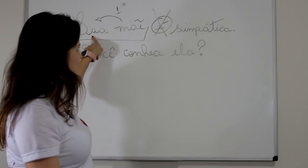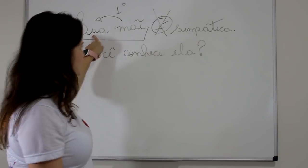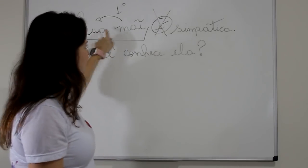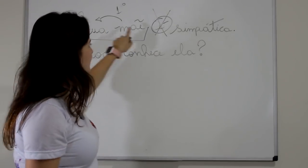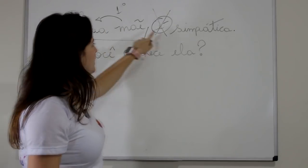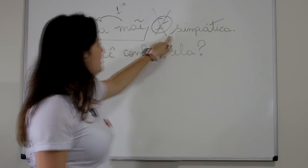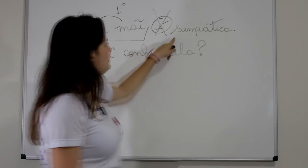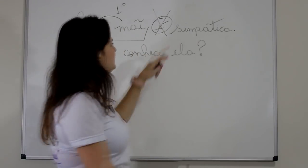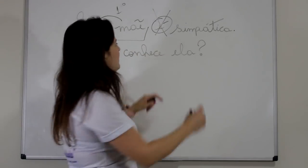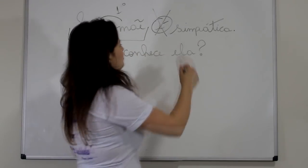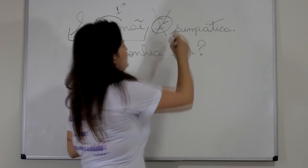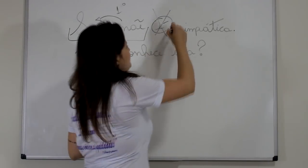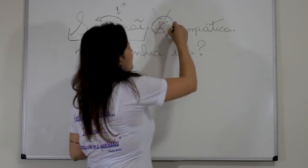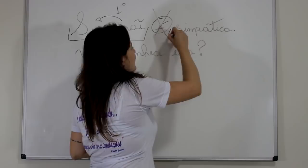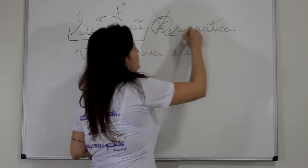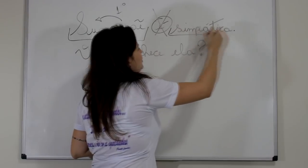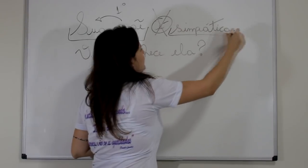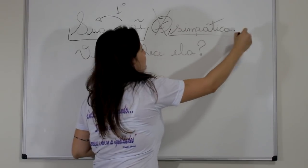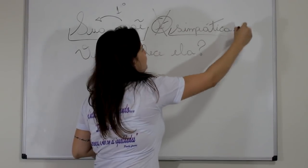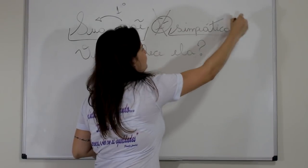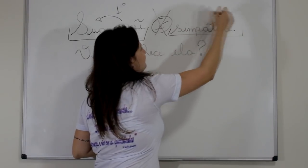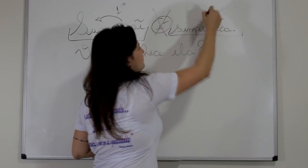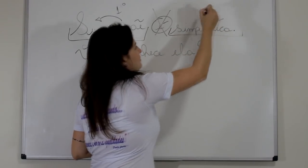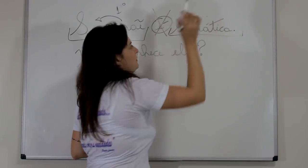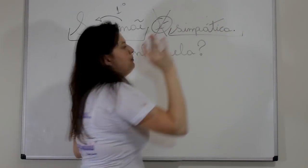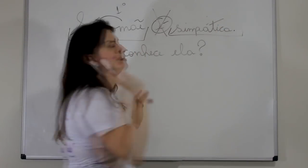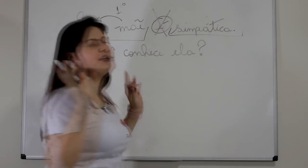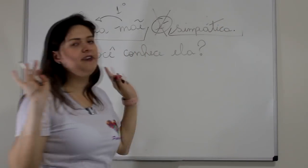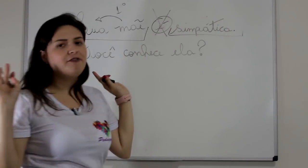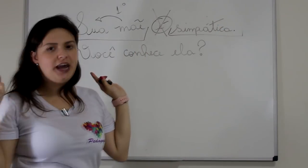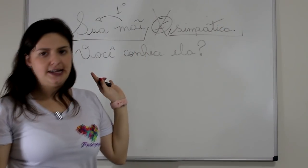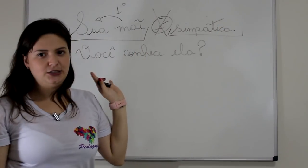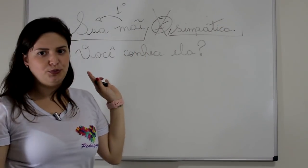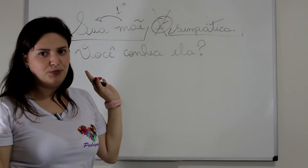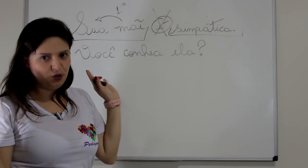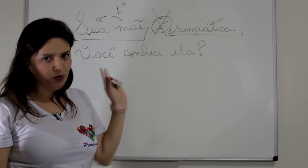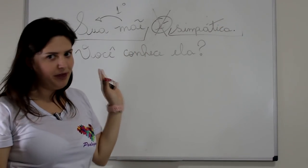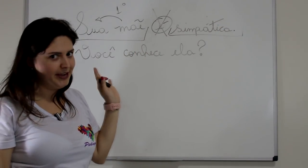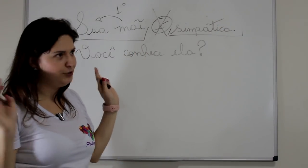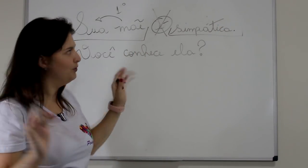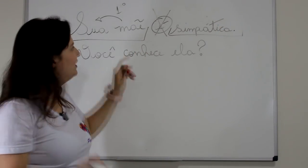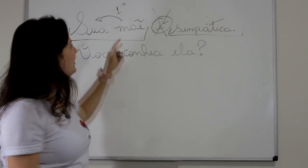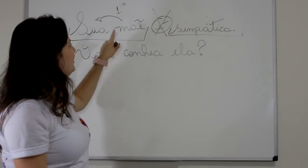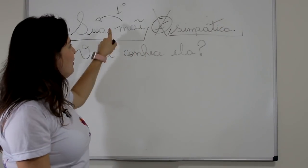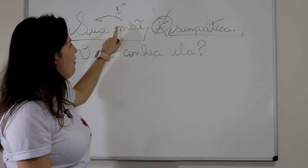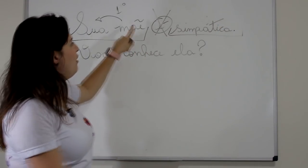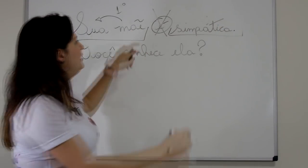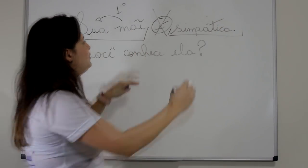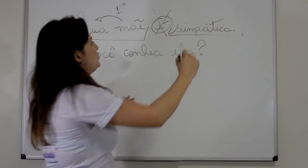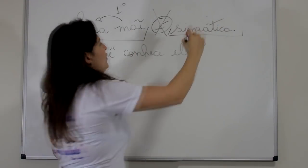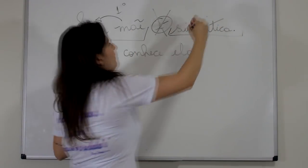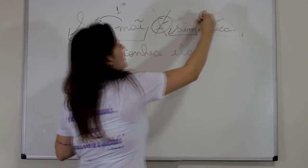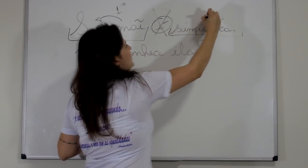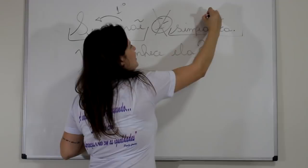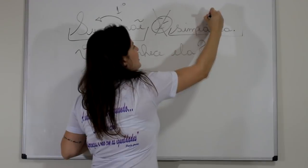beleza? E o sinal de simpática na primeira frase, no primeiro momento. Então, olha só,